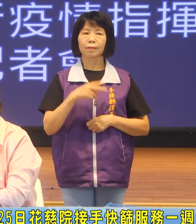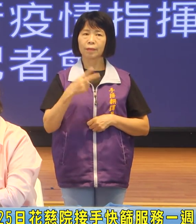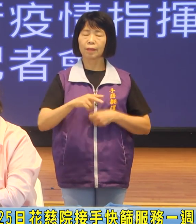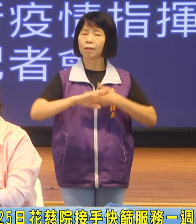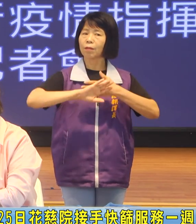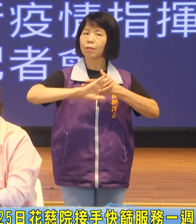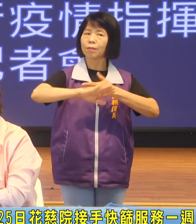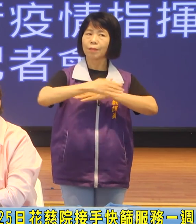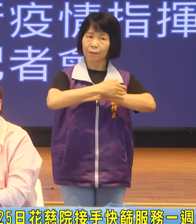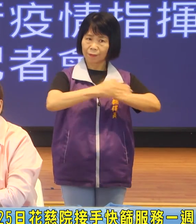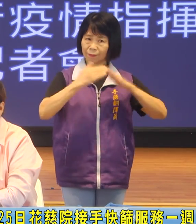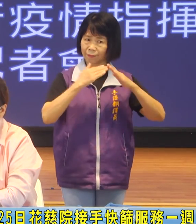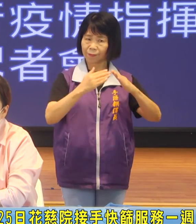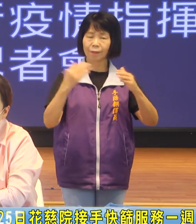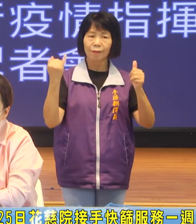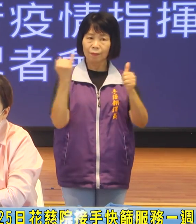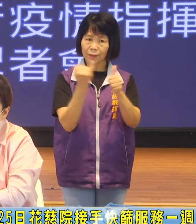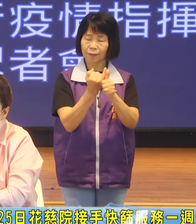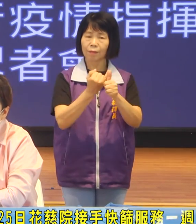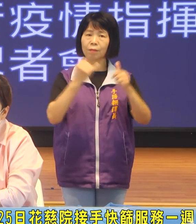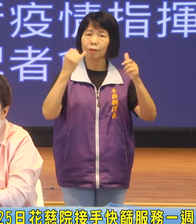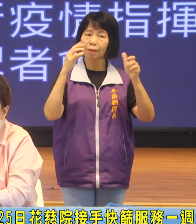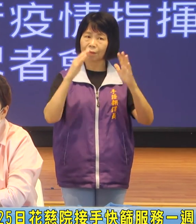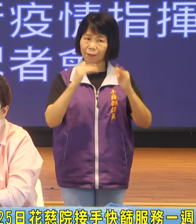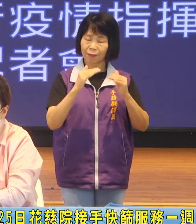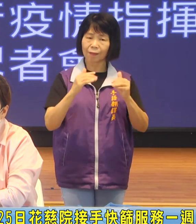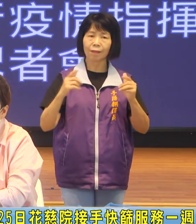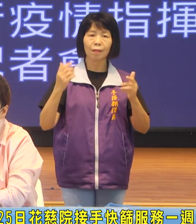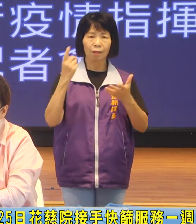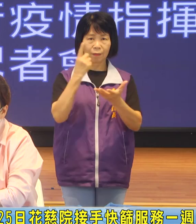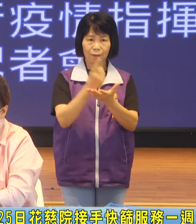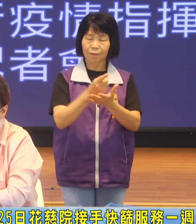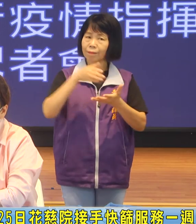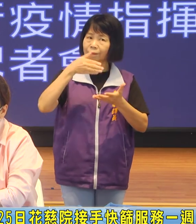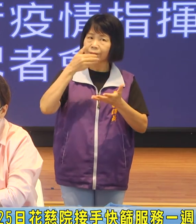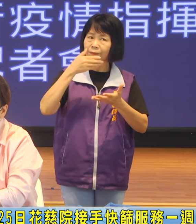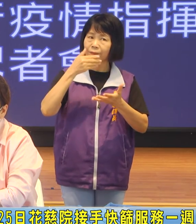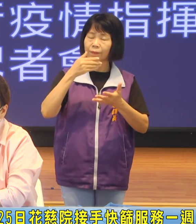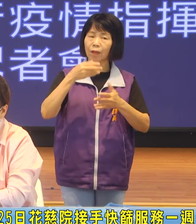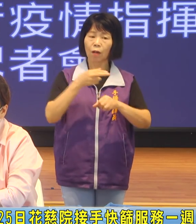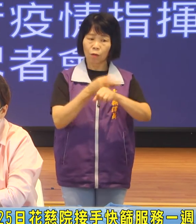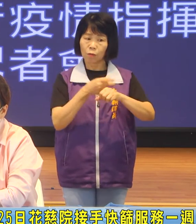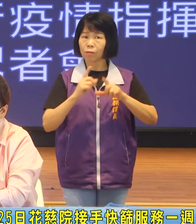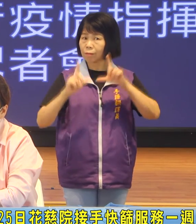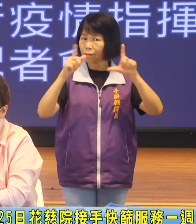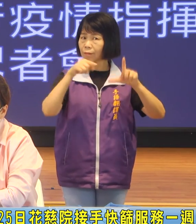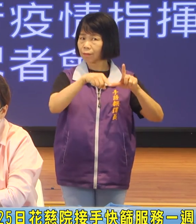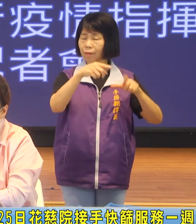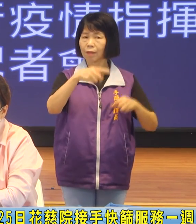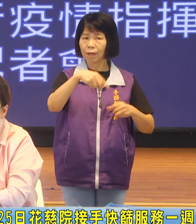外县市婚宴群聚的部分，也就是罗东婚宴延续回来到